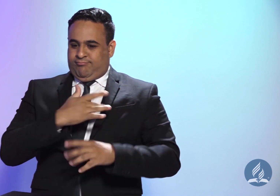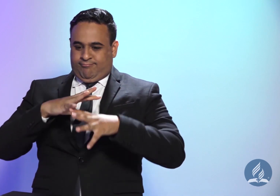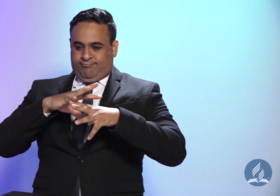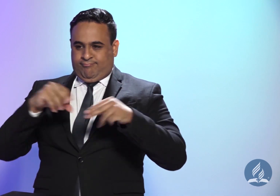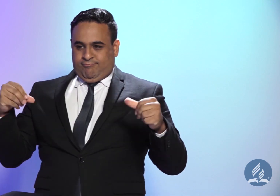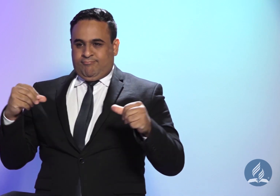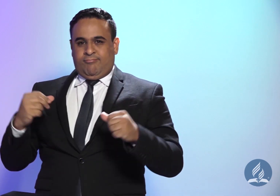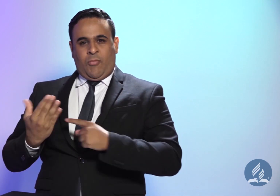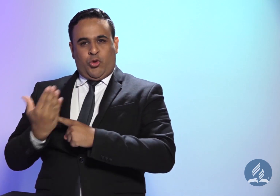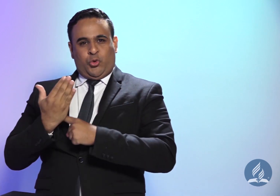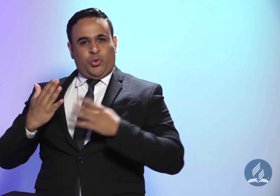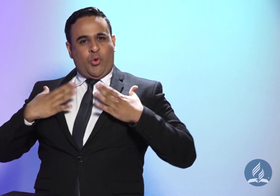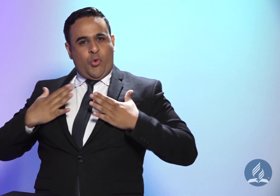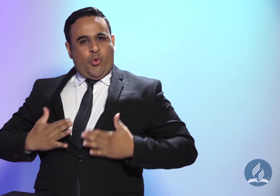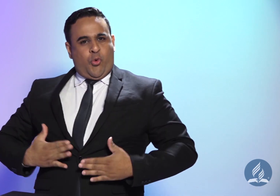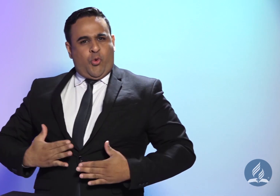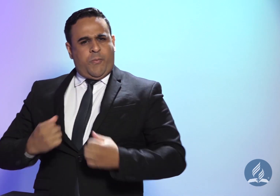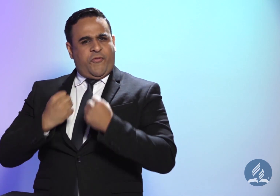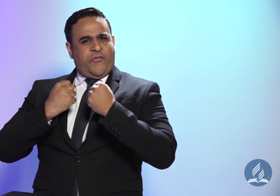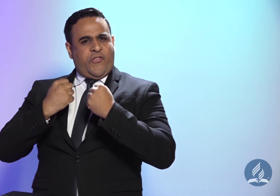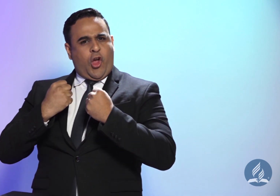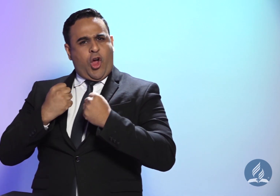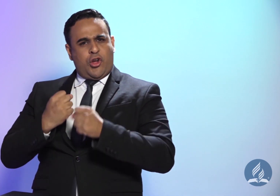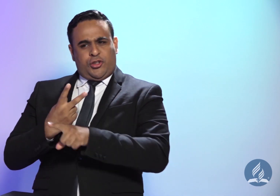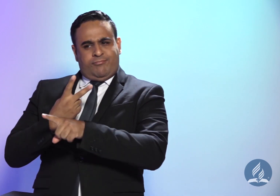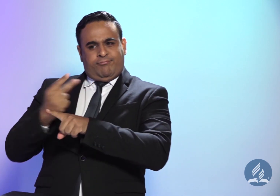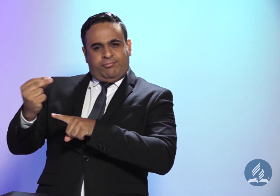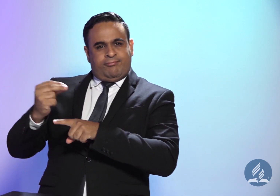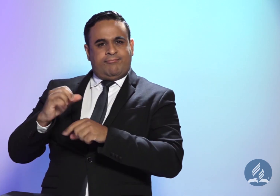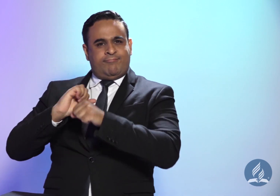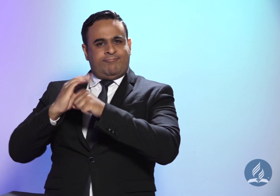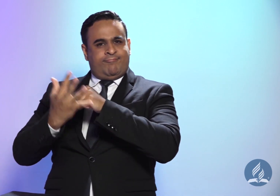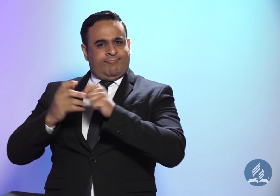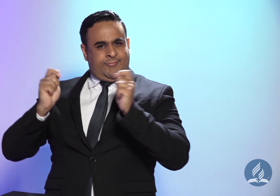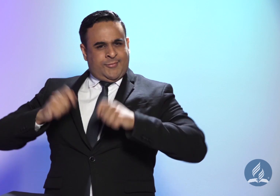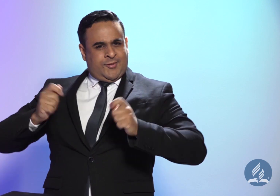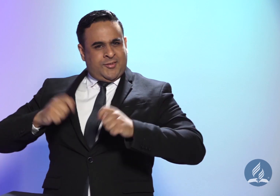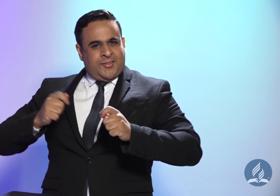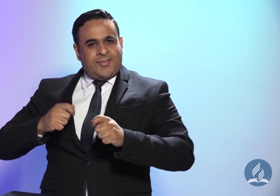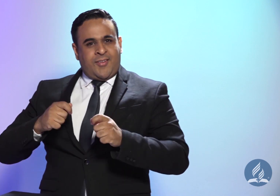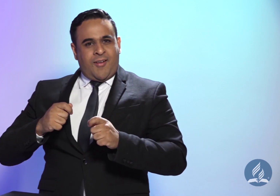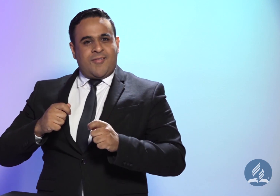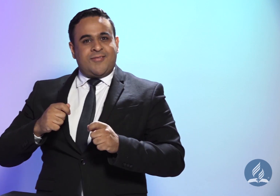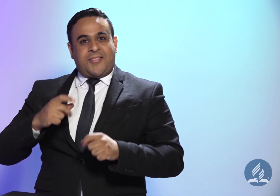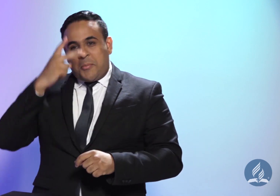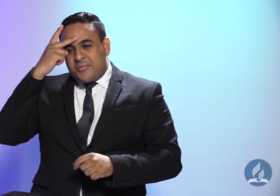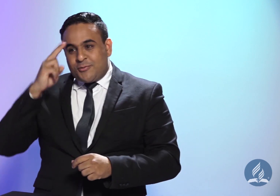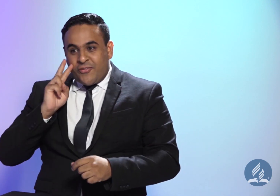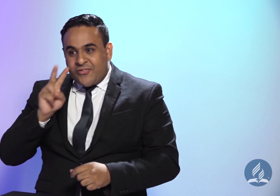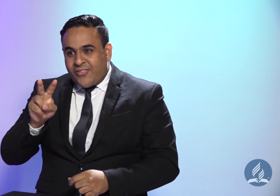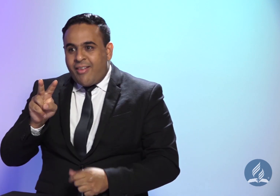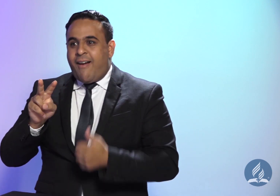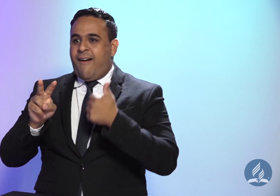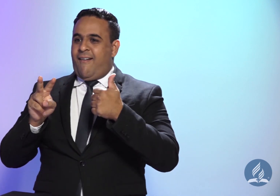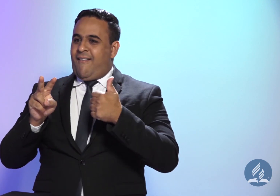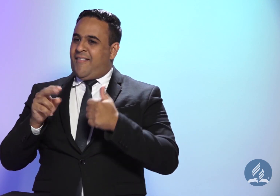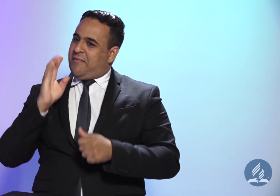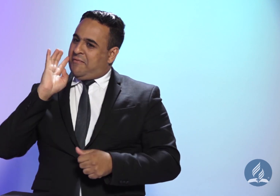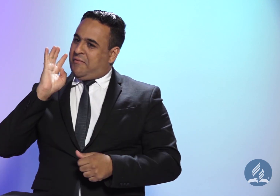trazido prejuízo para a vida de muitas pessoas essas notícias falsas. Então, você vê pessoas compartilhando